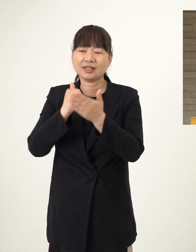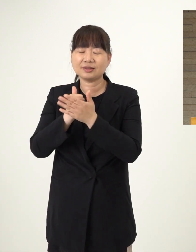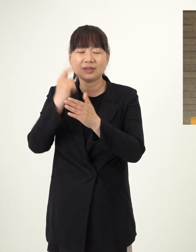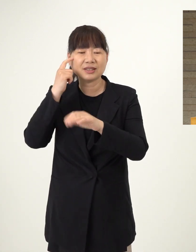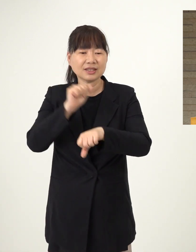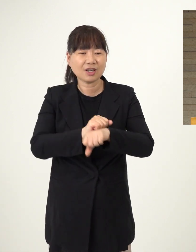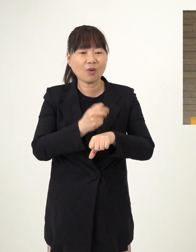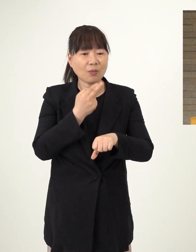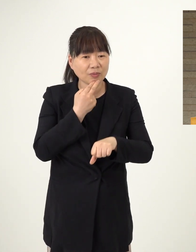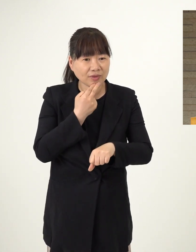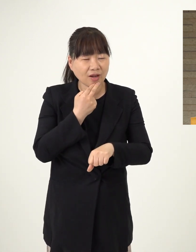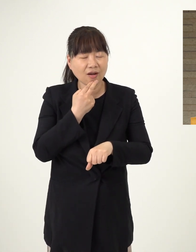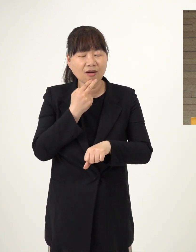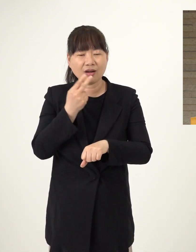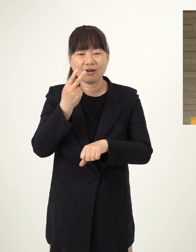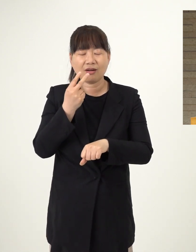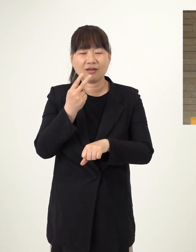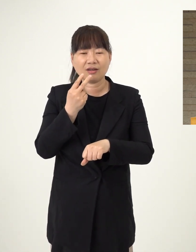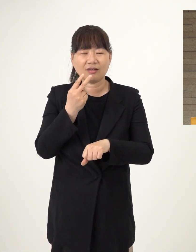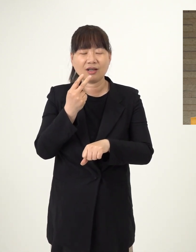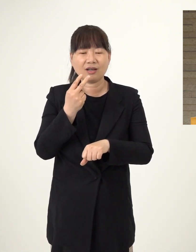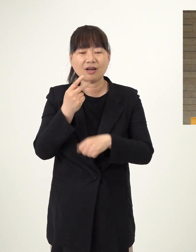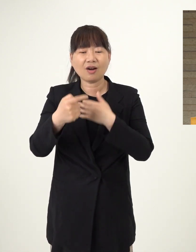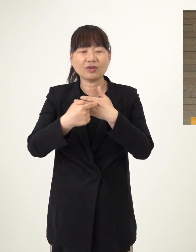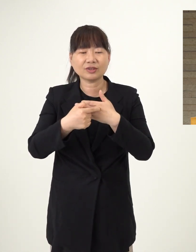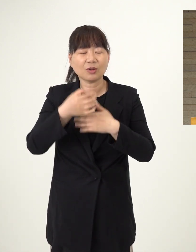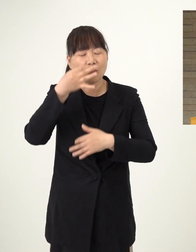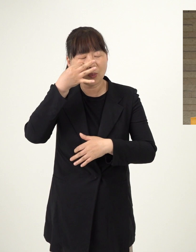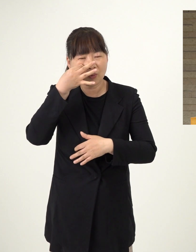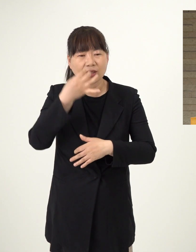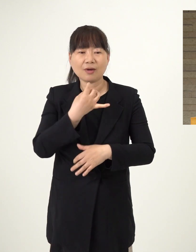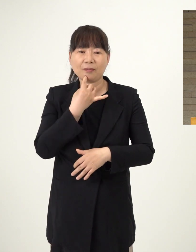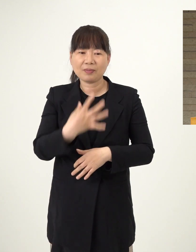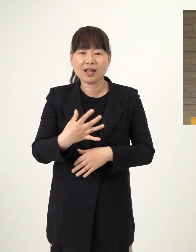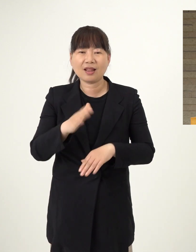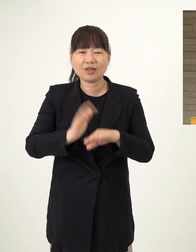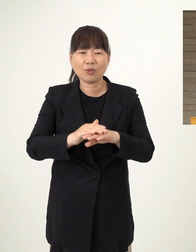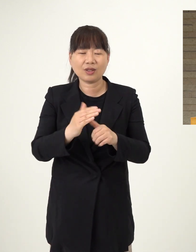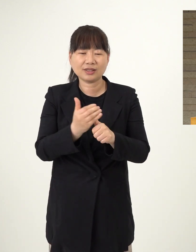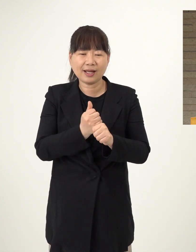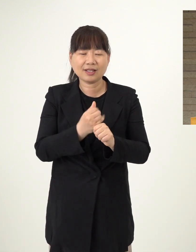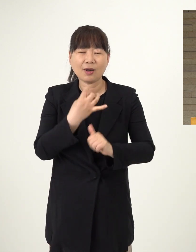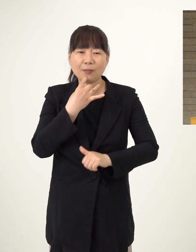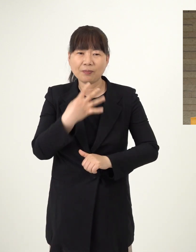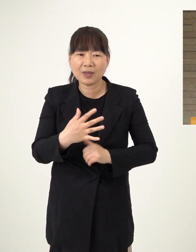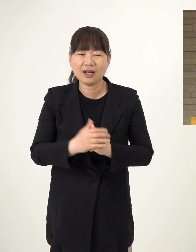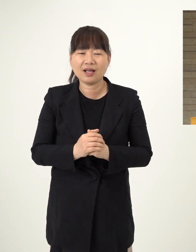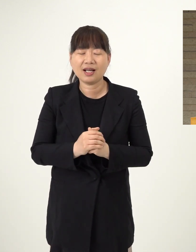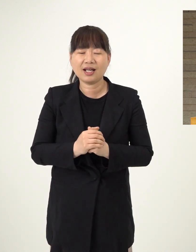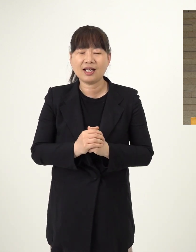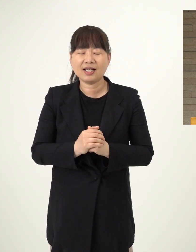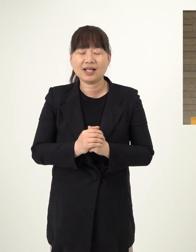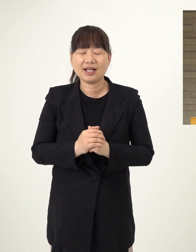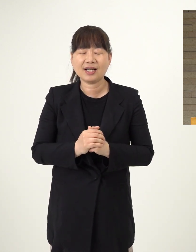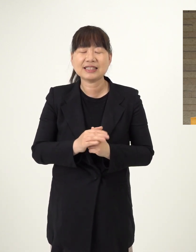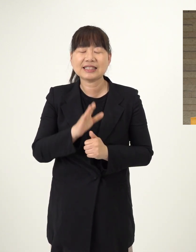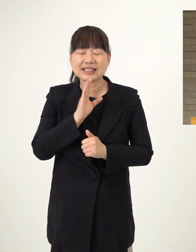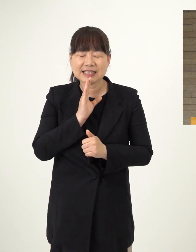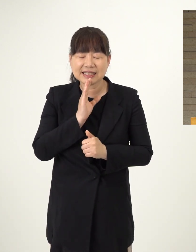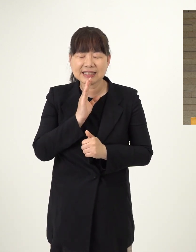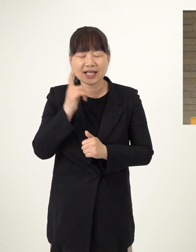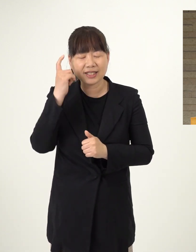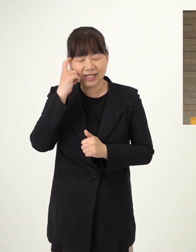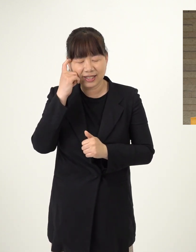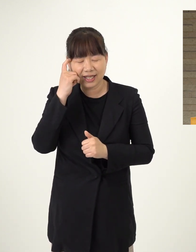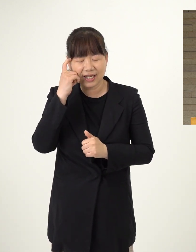없는 사람은 눈에 드러난 것만, 손에 잡을 수 있는 것만 진리고 가치인 줄